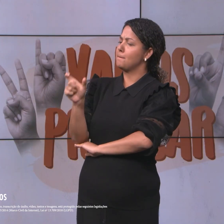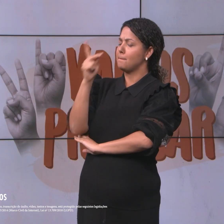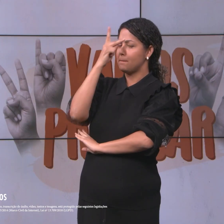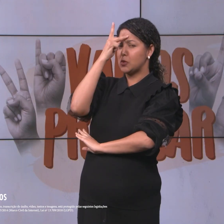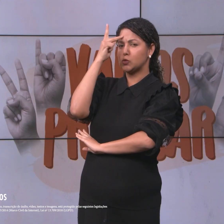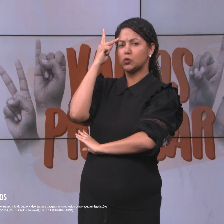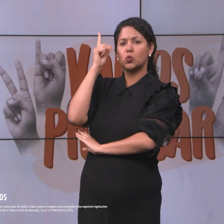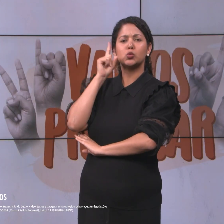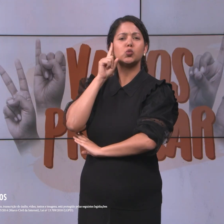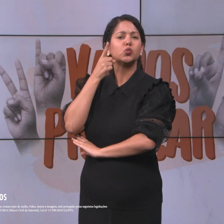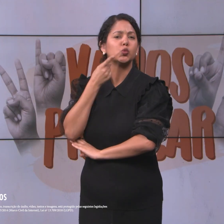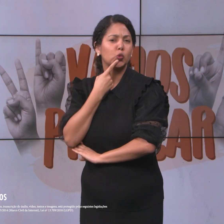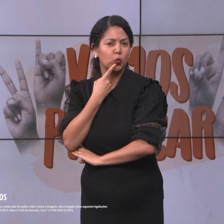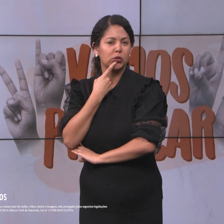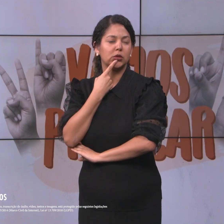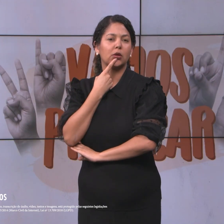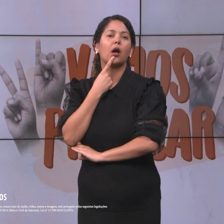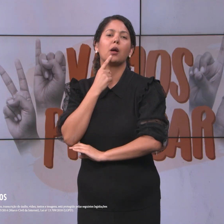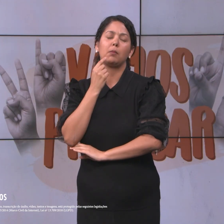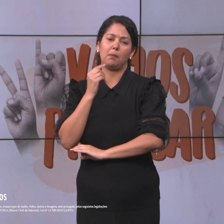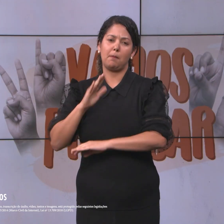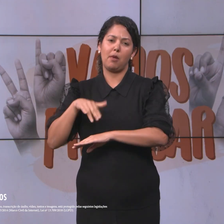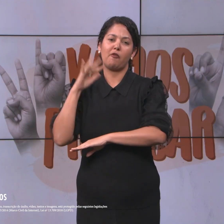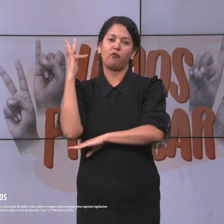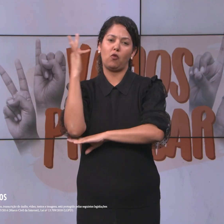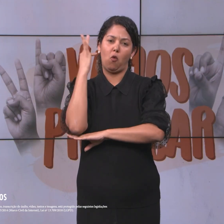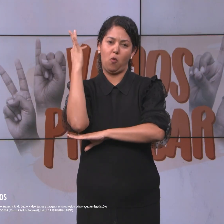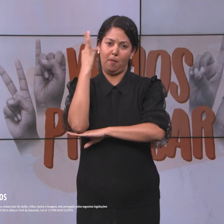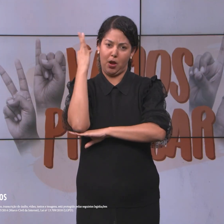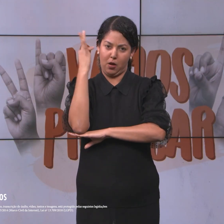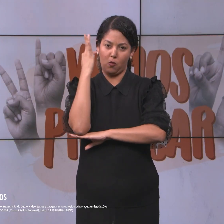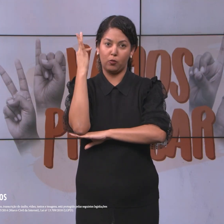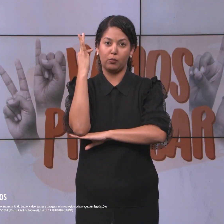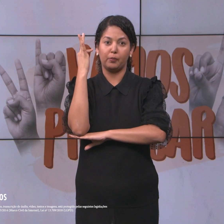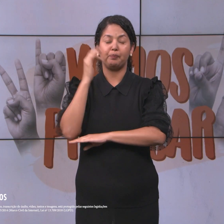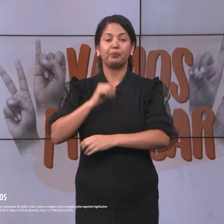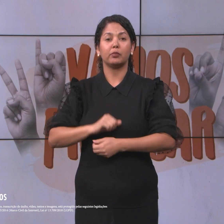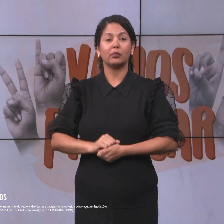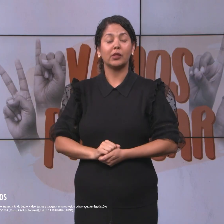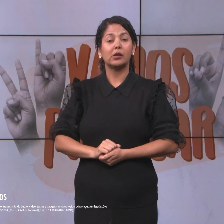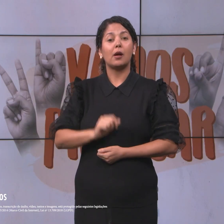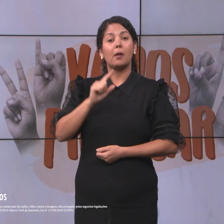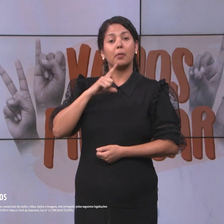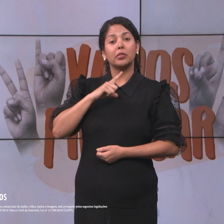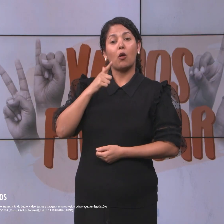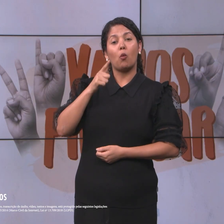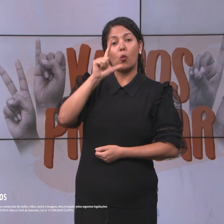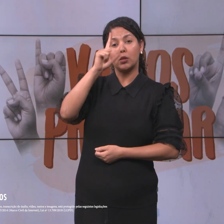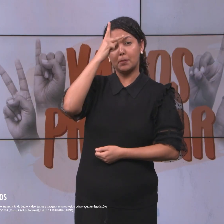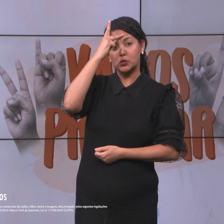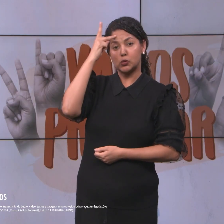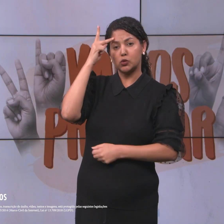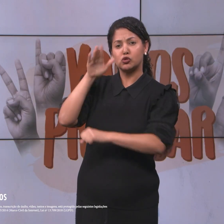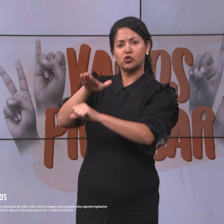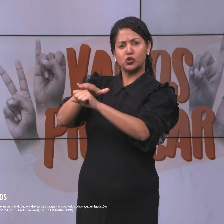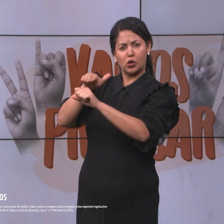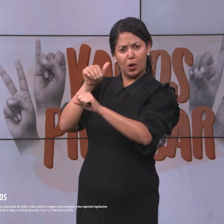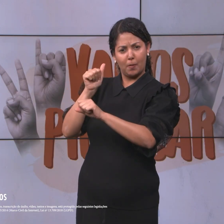Eu posso chamar a pessoa surda? Pode, é mais formal.